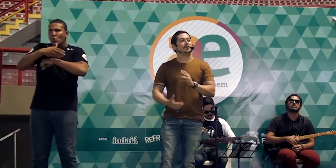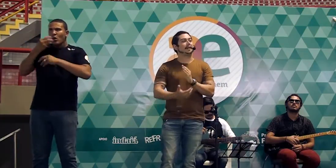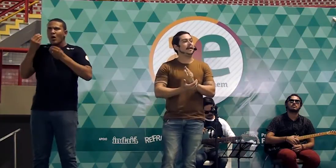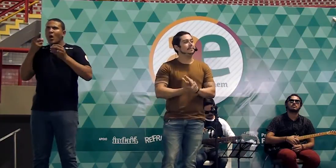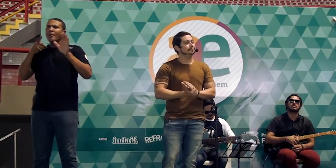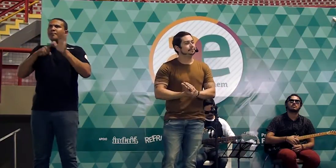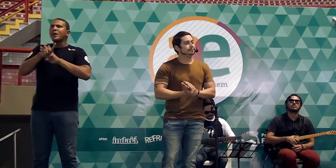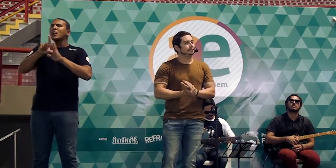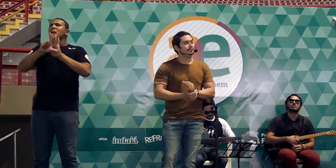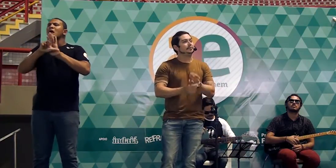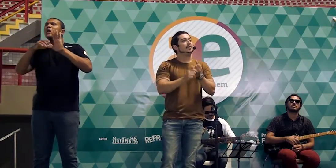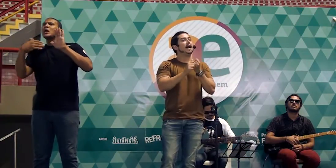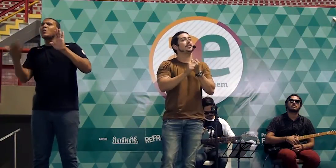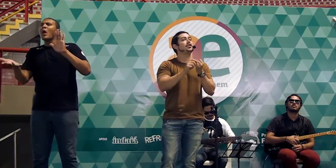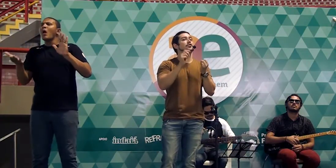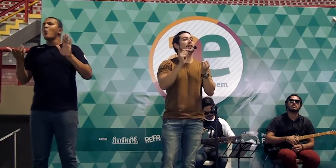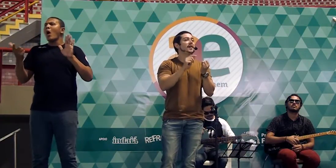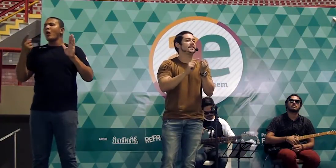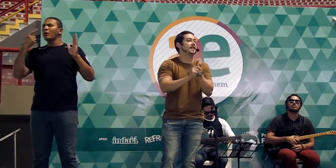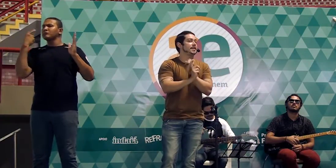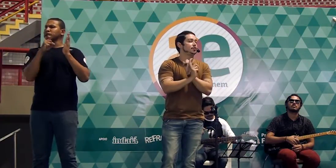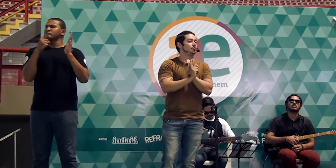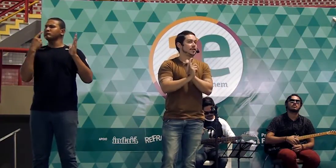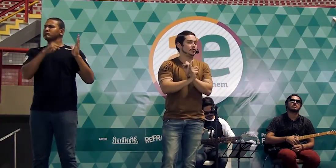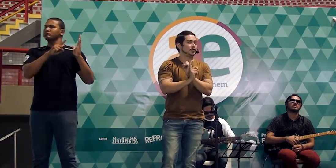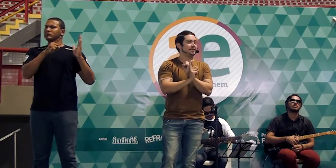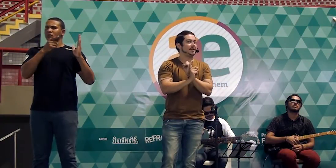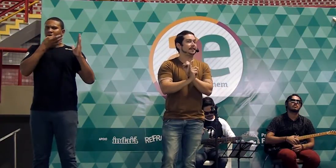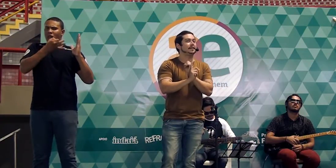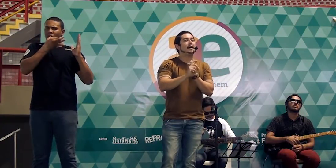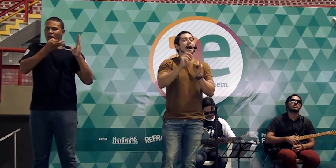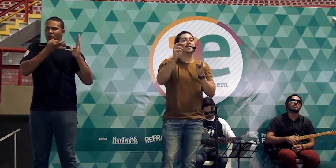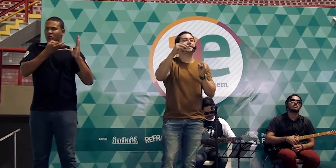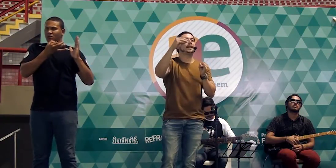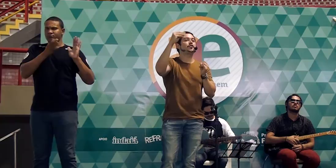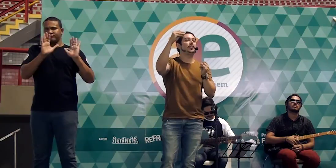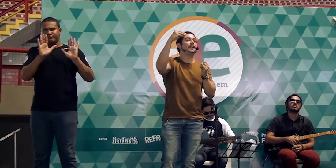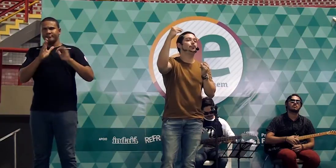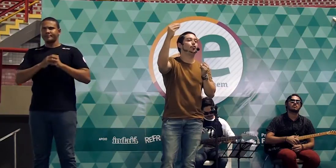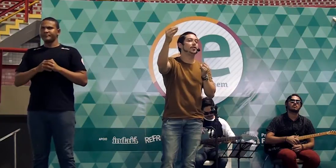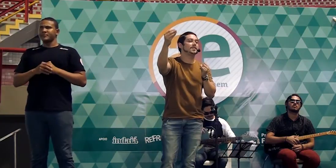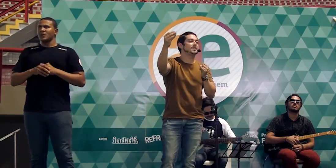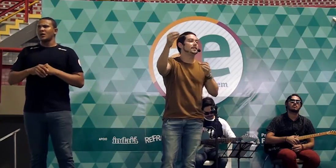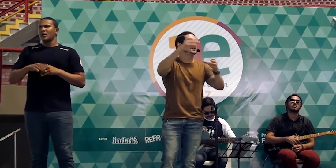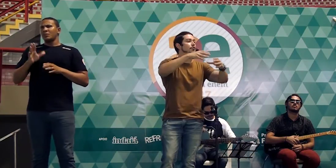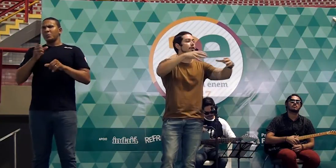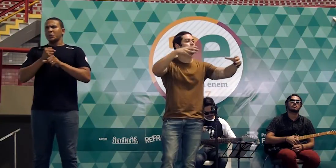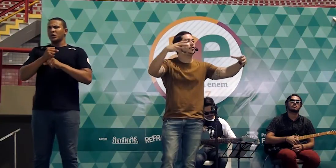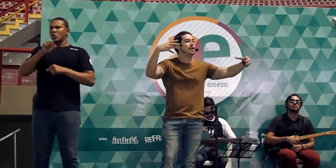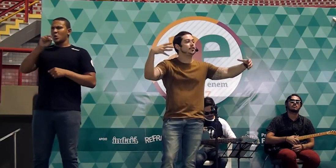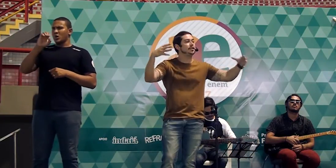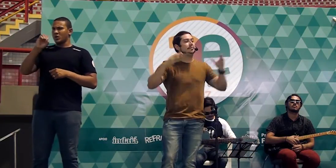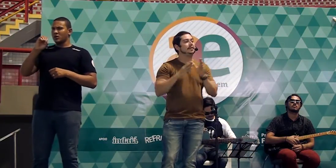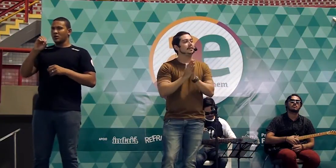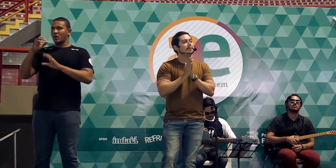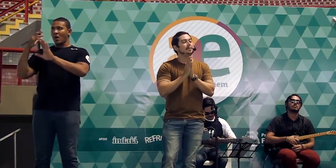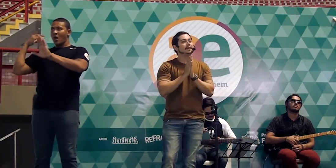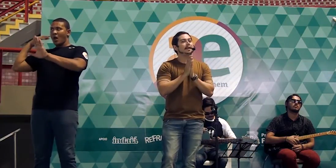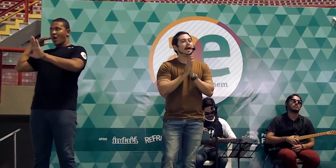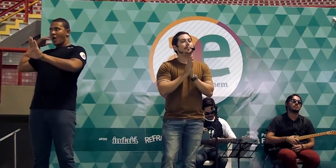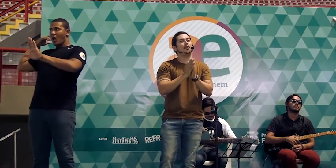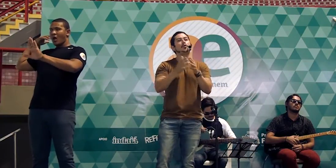era o papel da lei. A gente teve acesso nos anos 80 a uma série de leituras que durante o